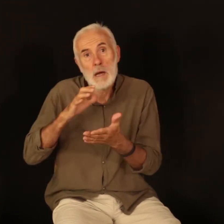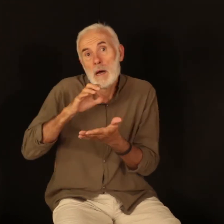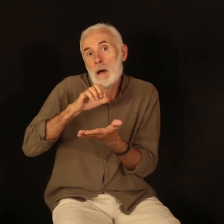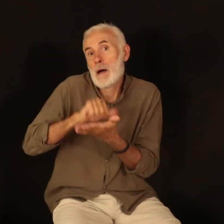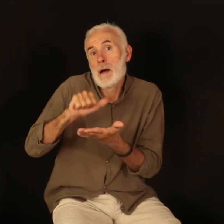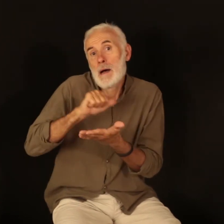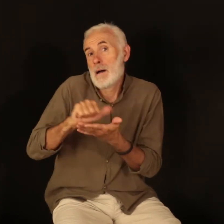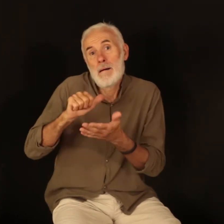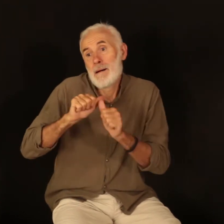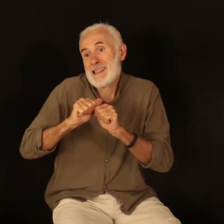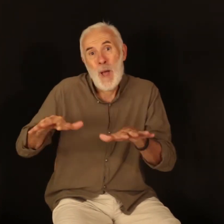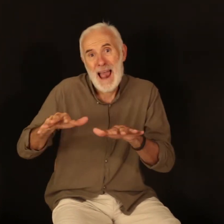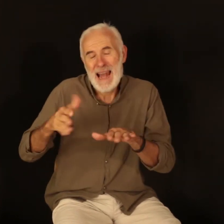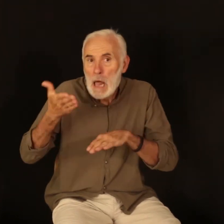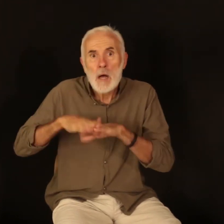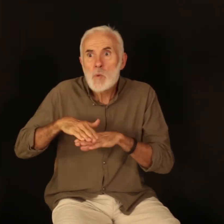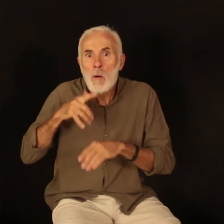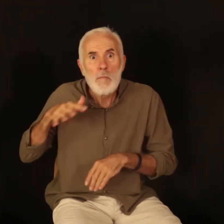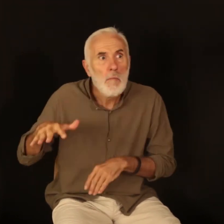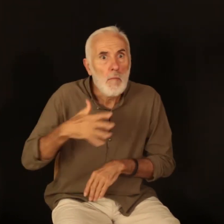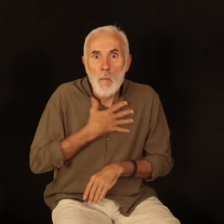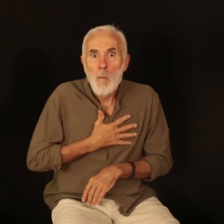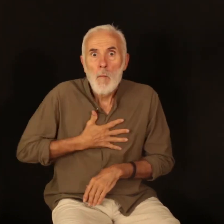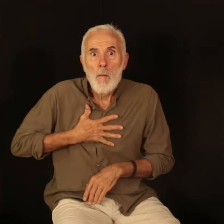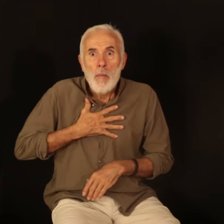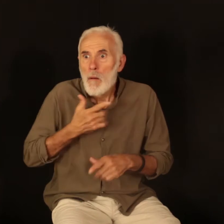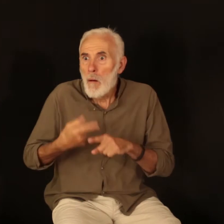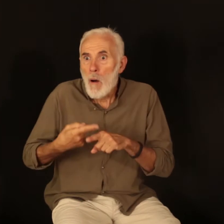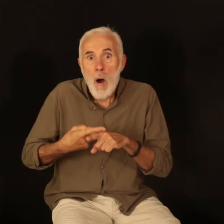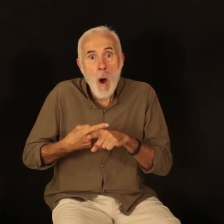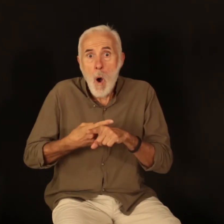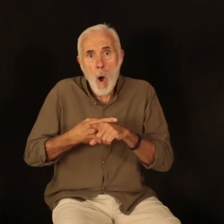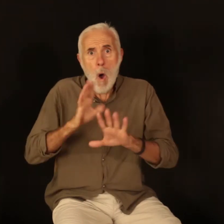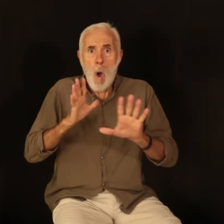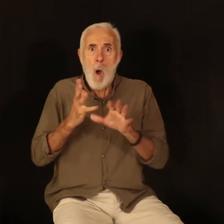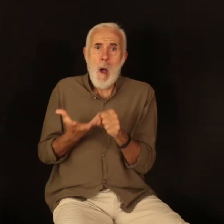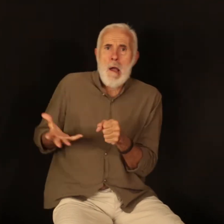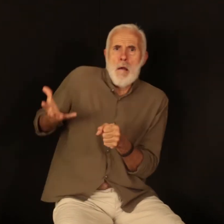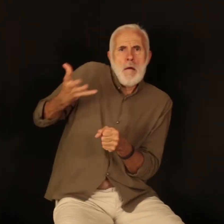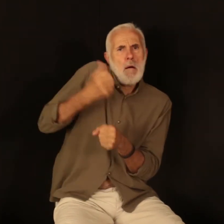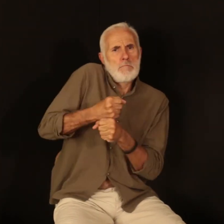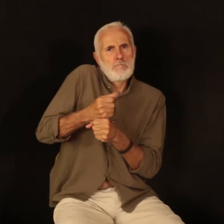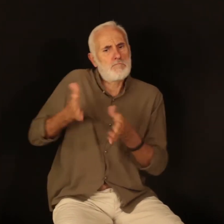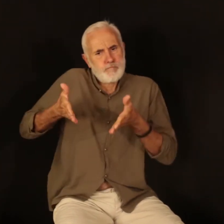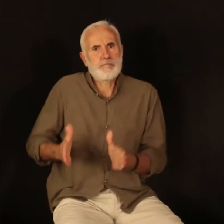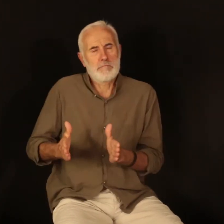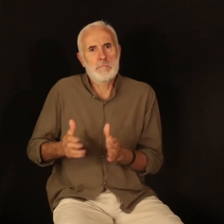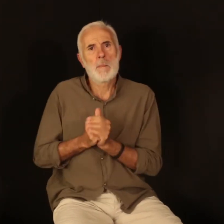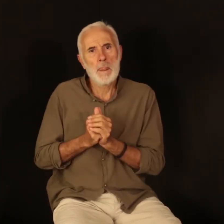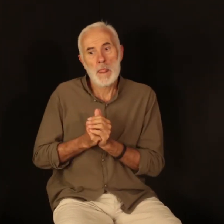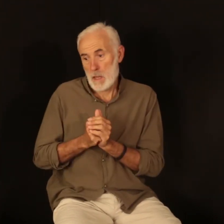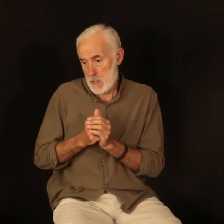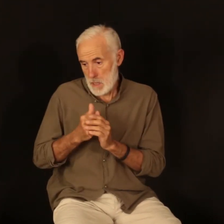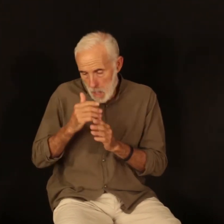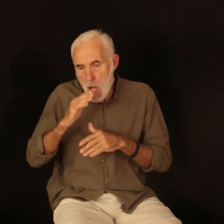beaucoup et ça a conduit en fait à créer une véritable structure. Et en 2015, en fait, à